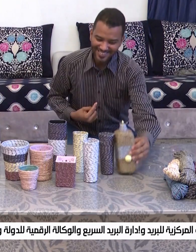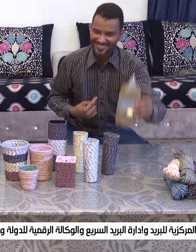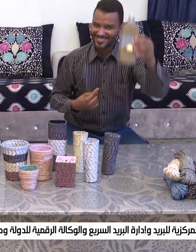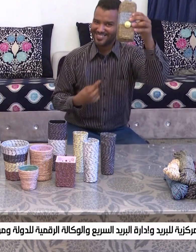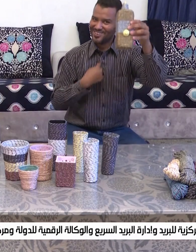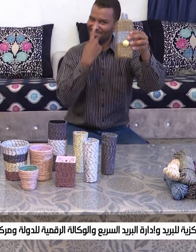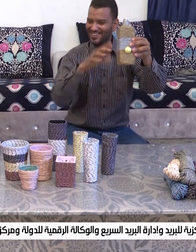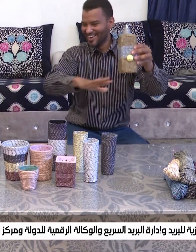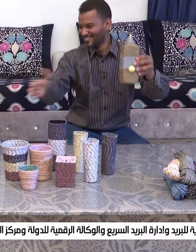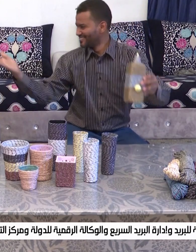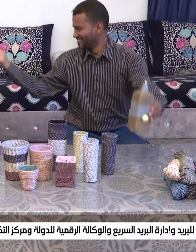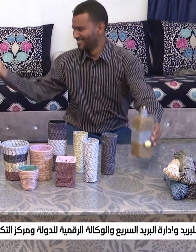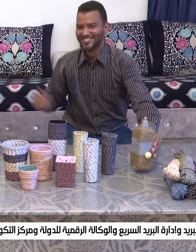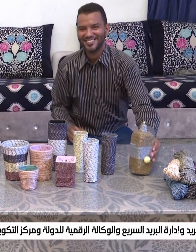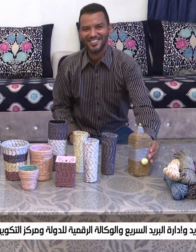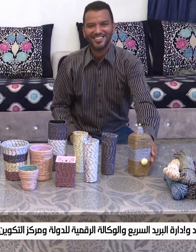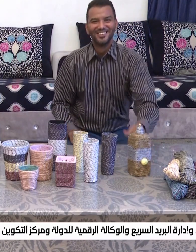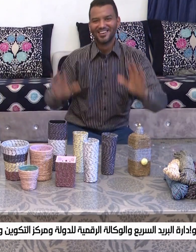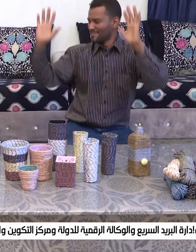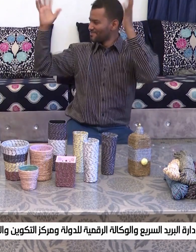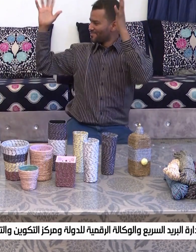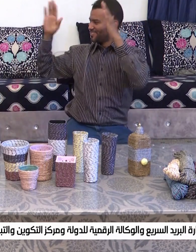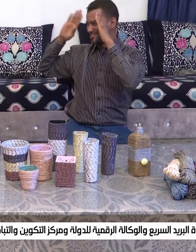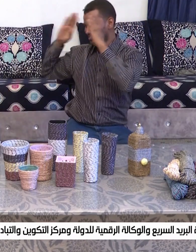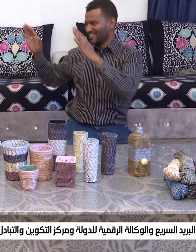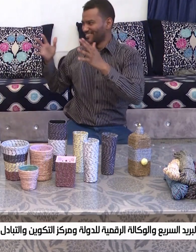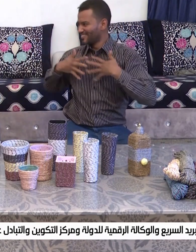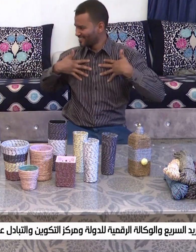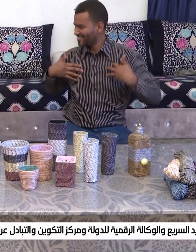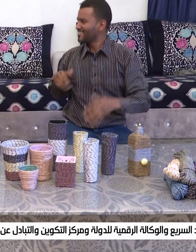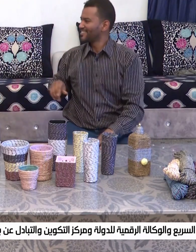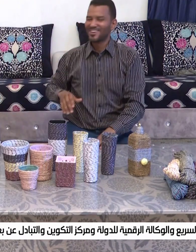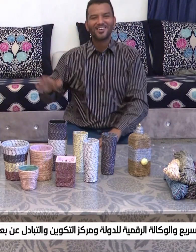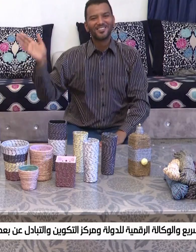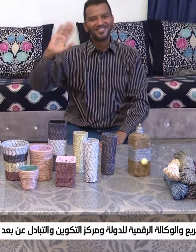آخر في الأسبوع القادم إن شاء الله. مع السلامة.